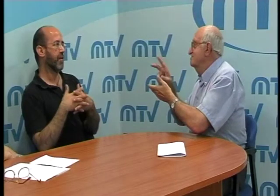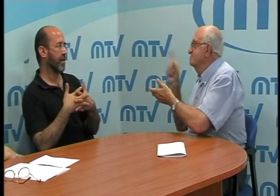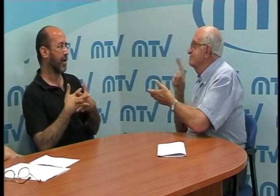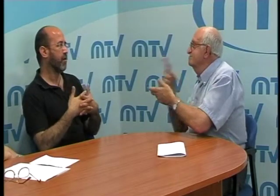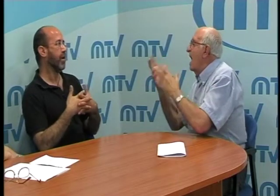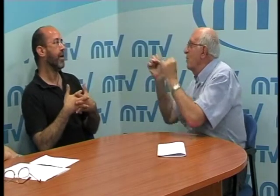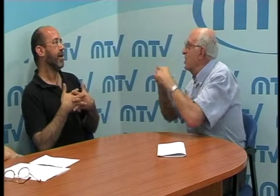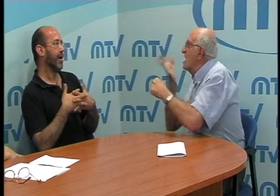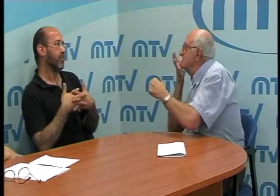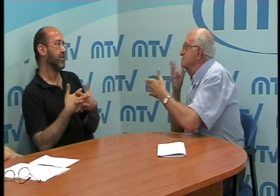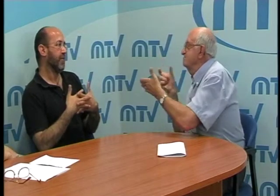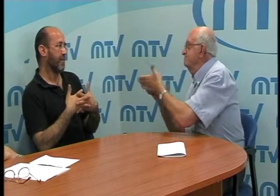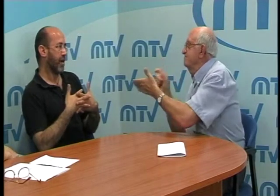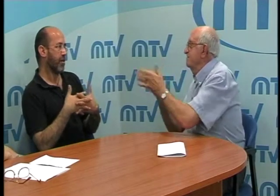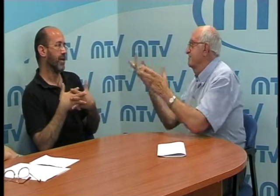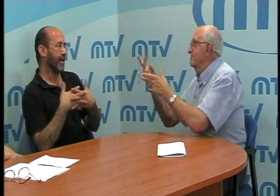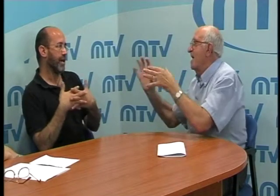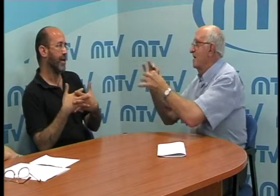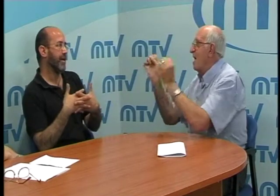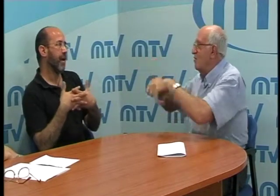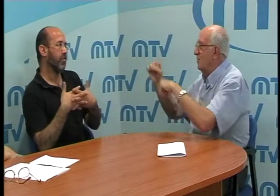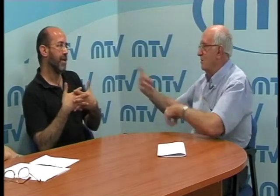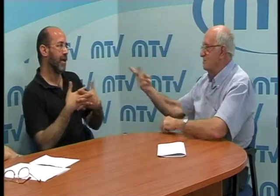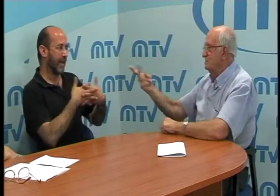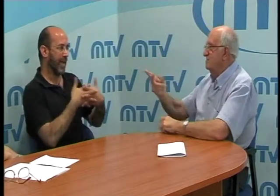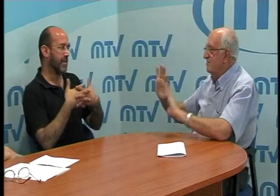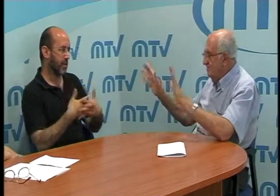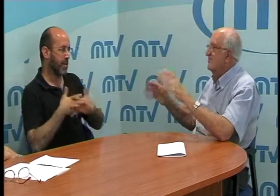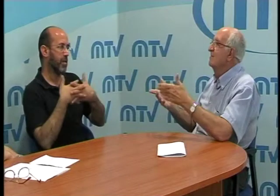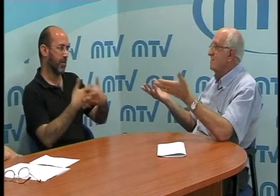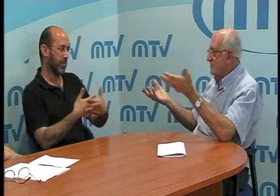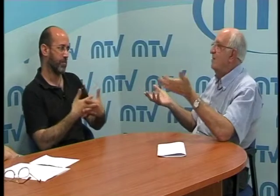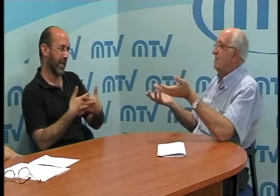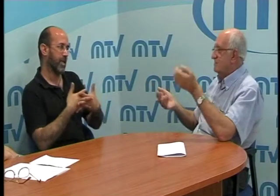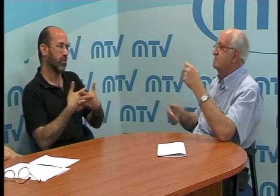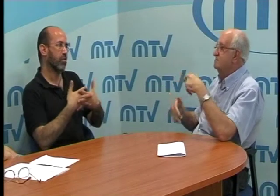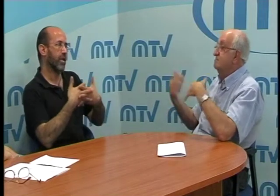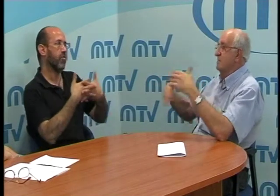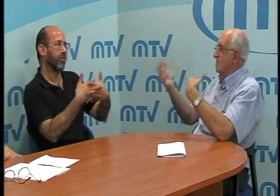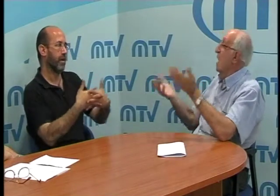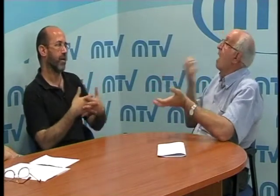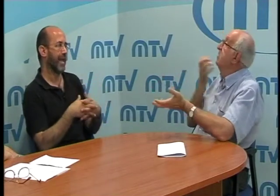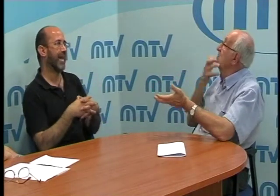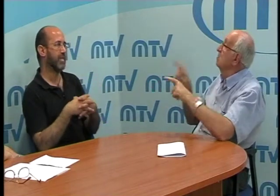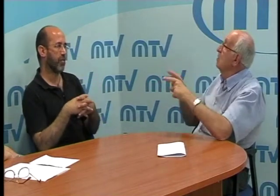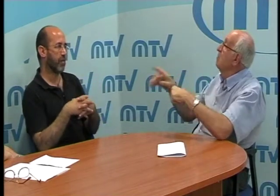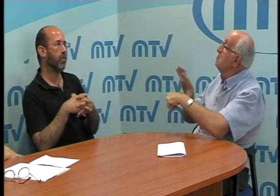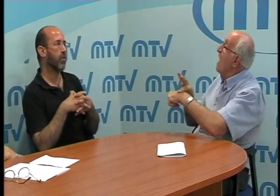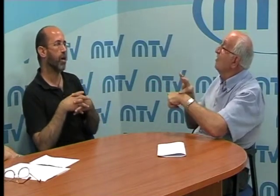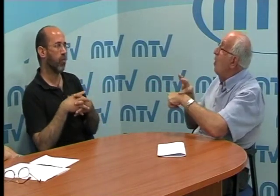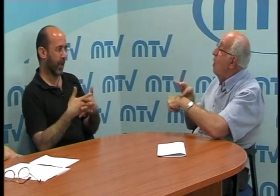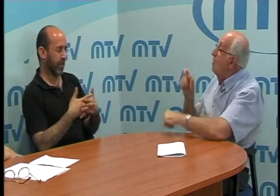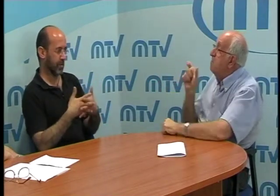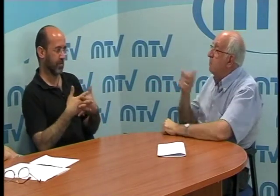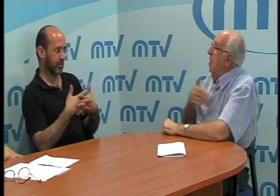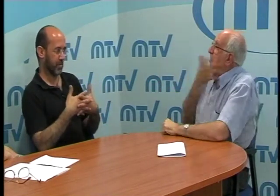poder enriquecer la lengua, que muchas veces, claro, tiene que ir acompañada del intérprete para que el sordo pueda evolucionar lo que es la adquisición de